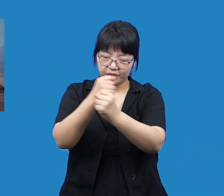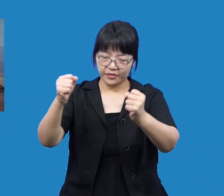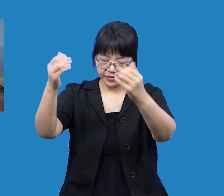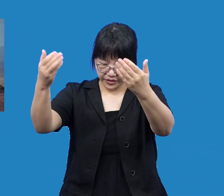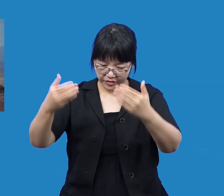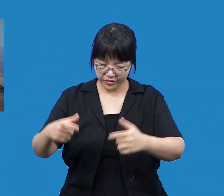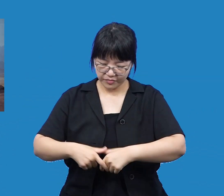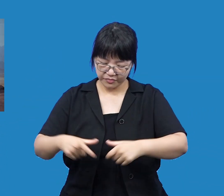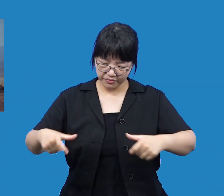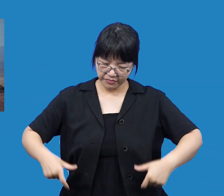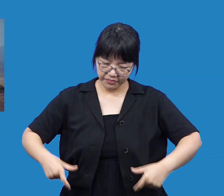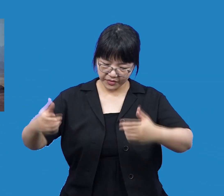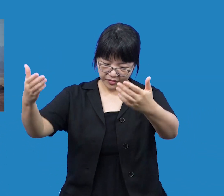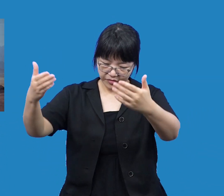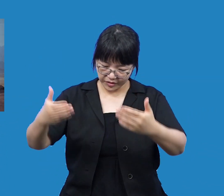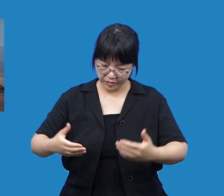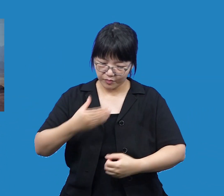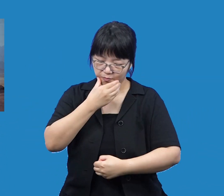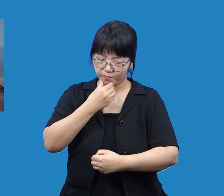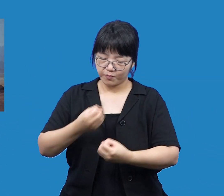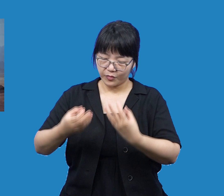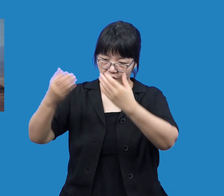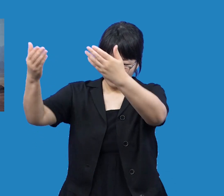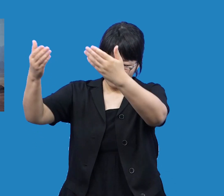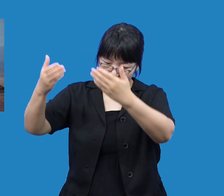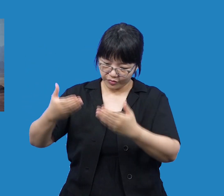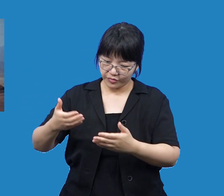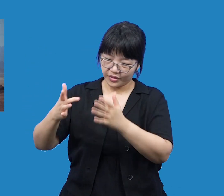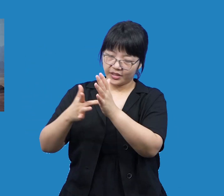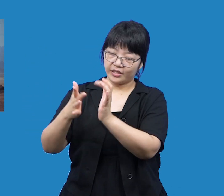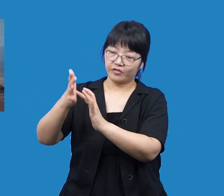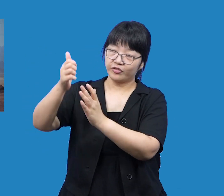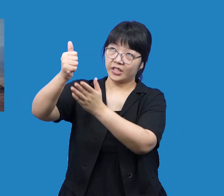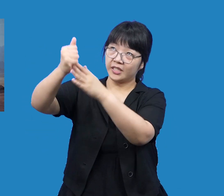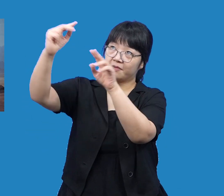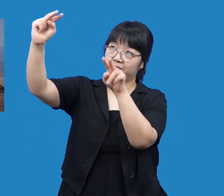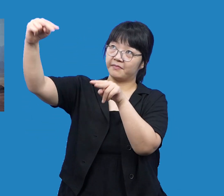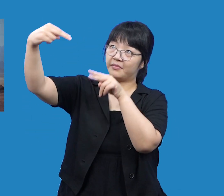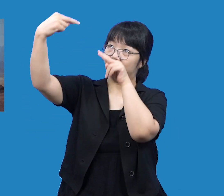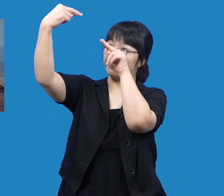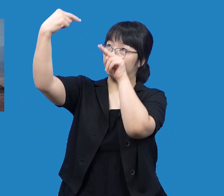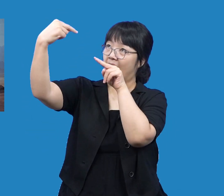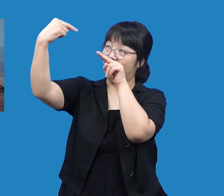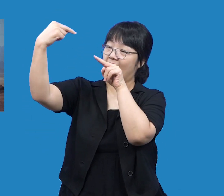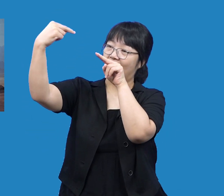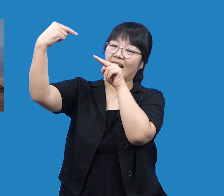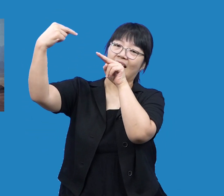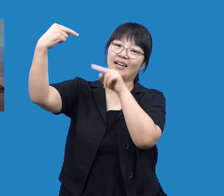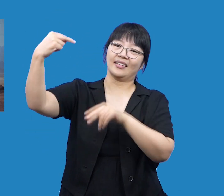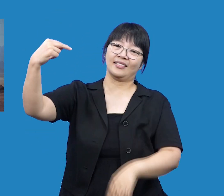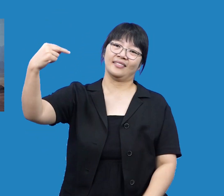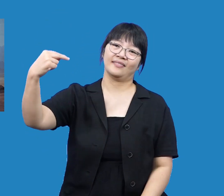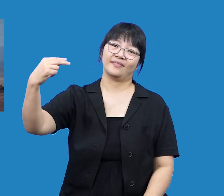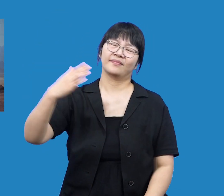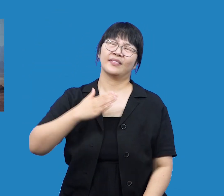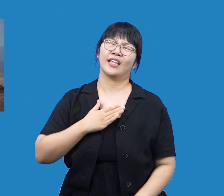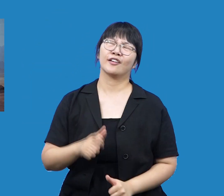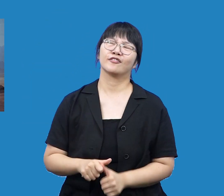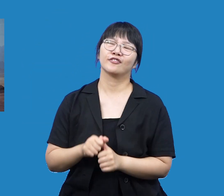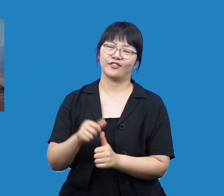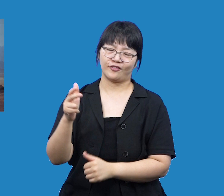용서하고 축복하셨던 바로 그분을 바라보십시오. 그 예수님이 우리의